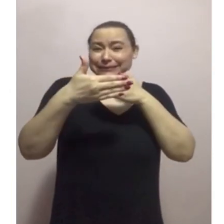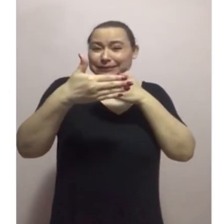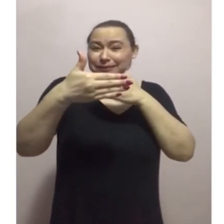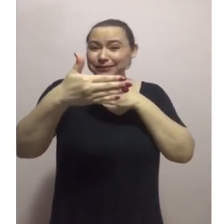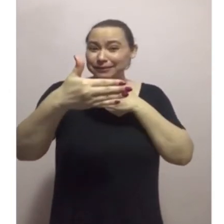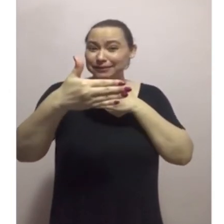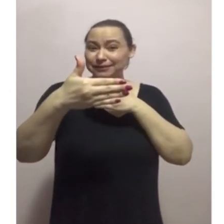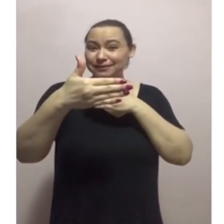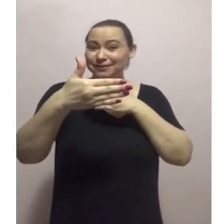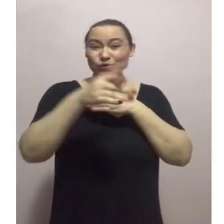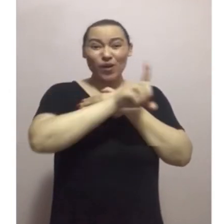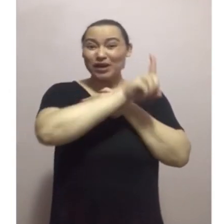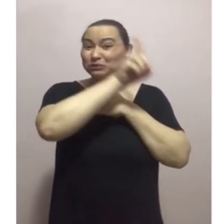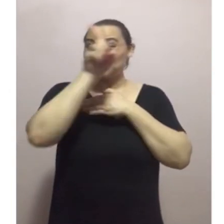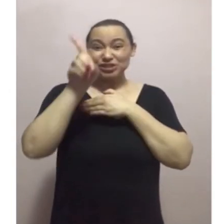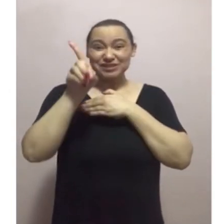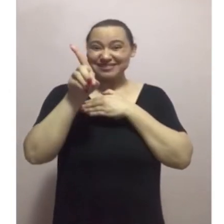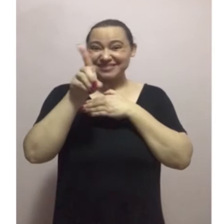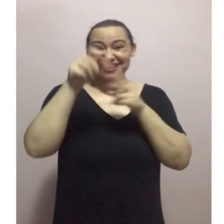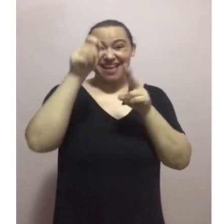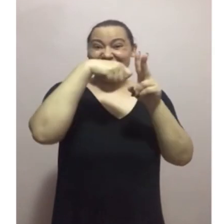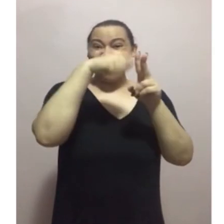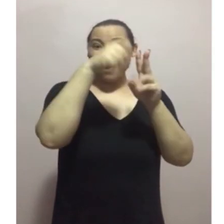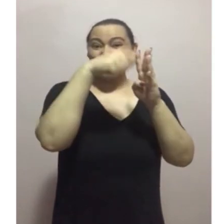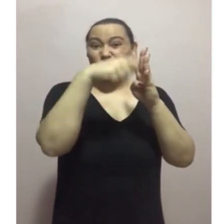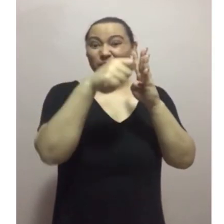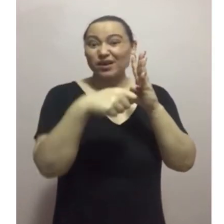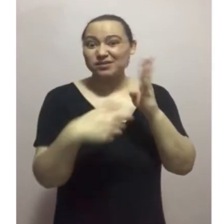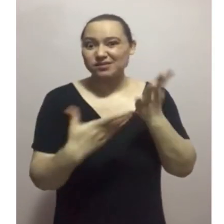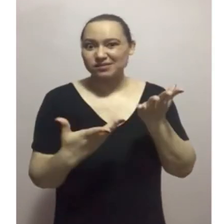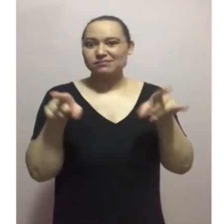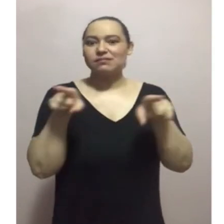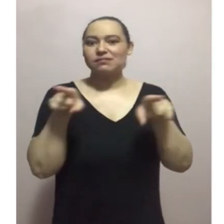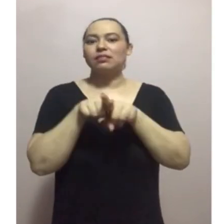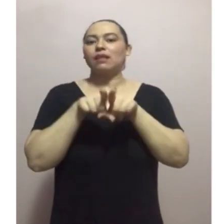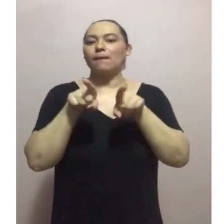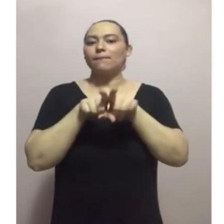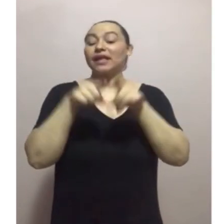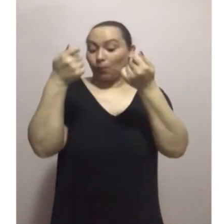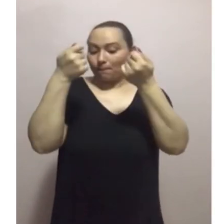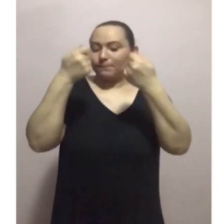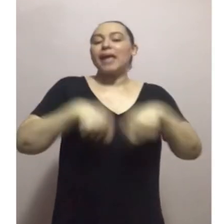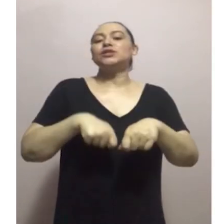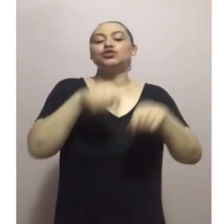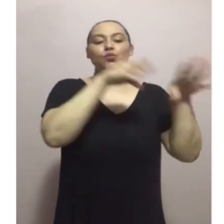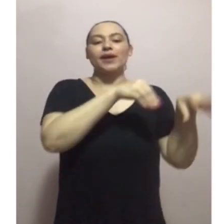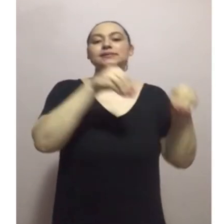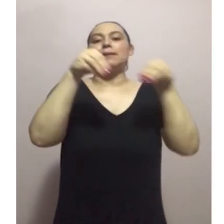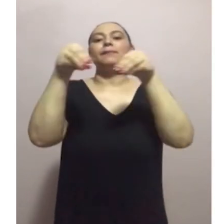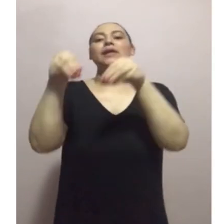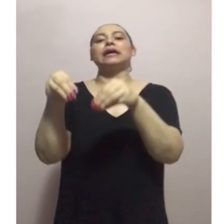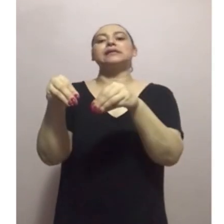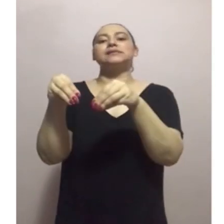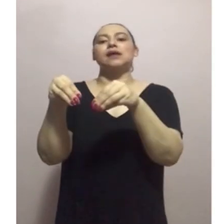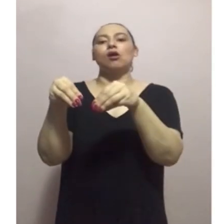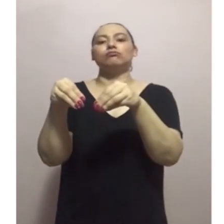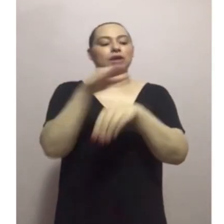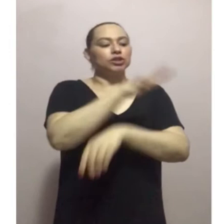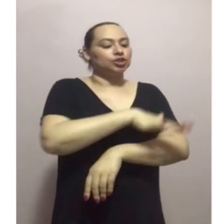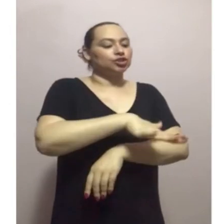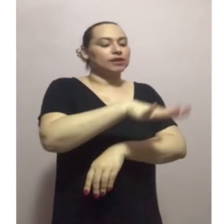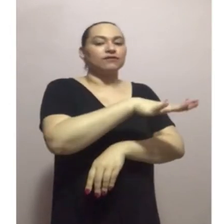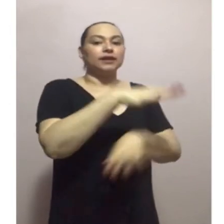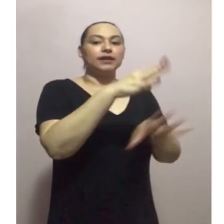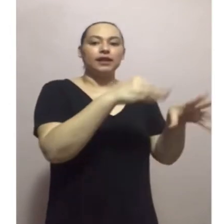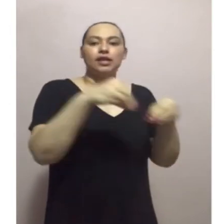Em junho e julho eu tinha expectativa de estar. A famosa IN do Ministério permitiu essa migração em